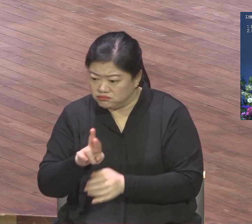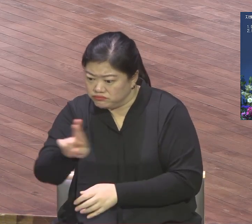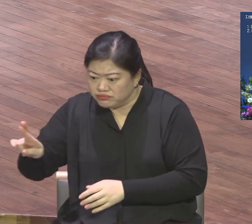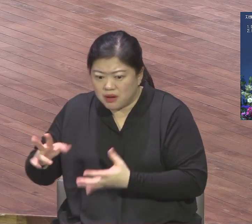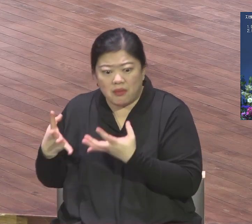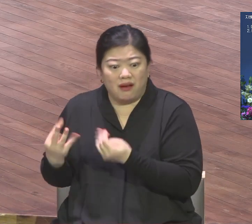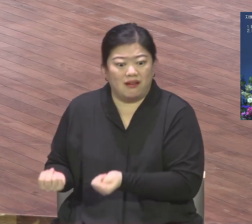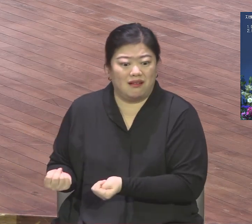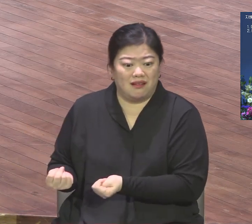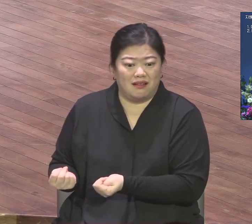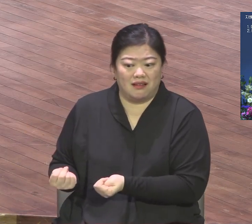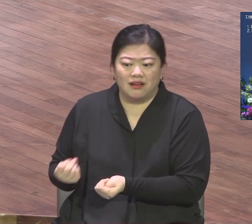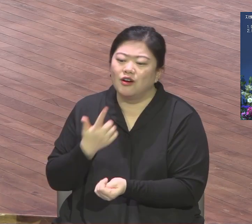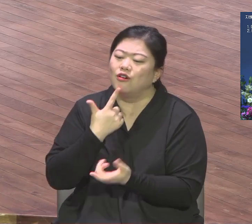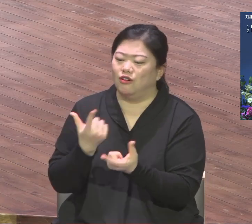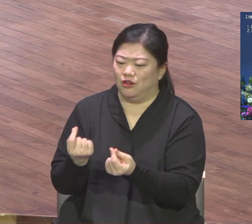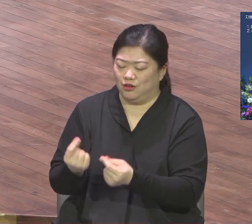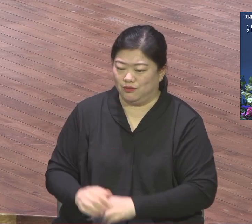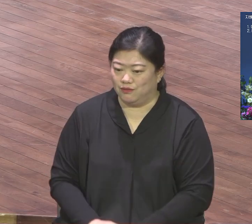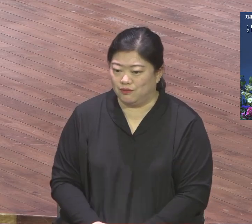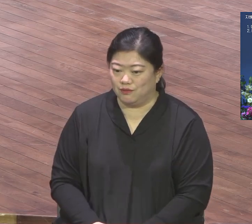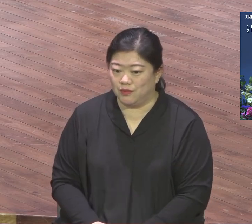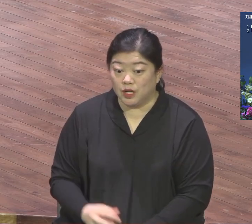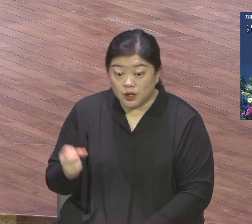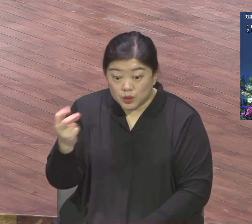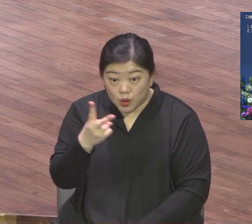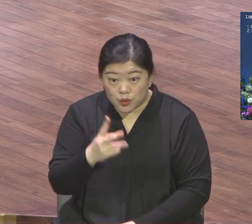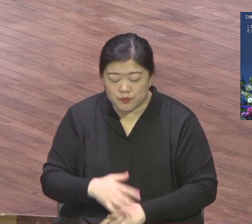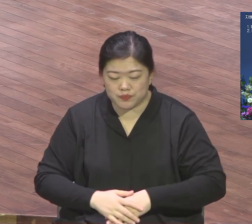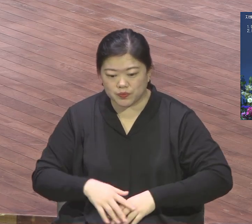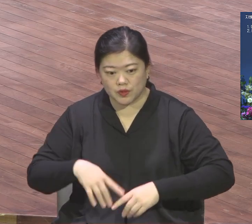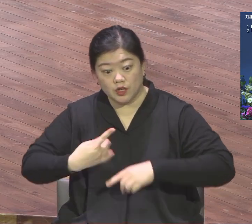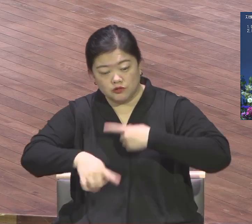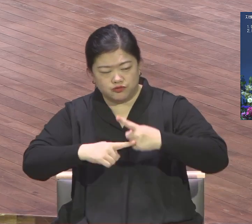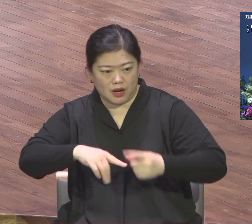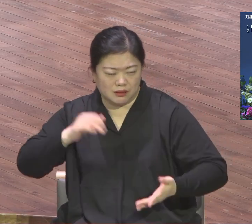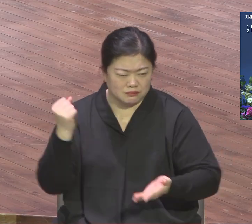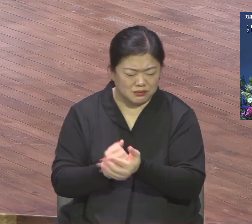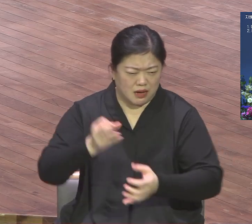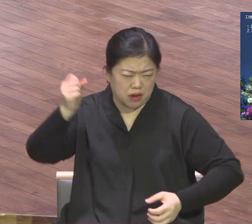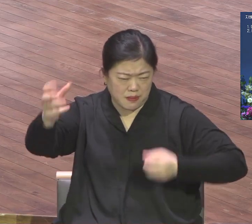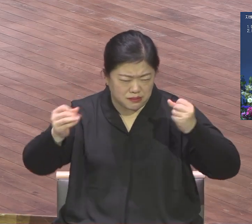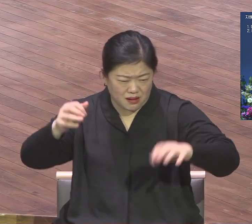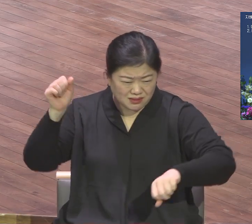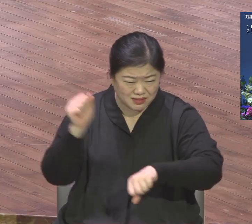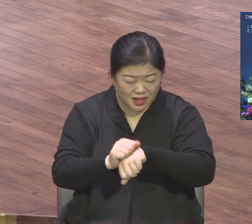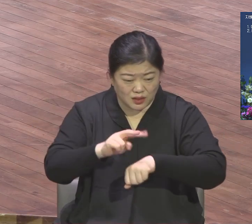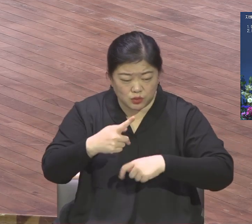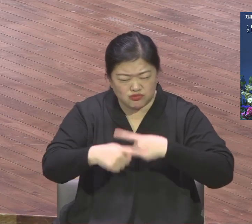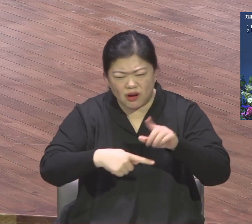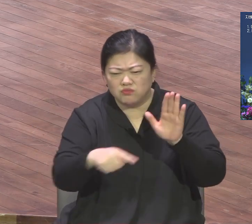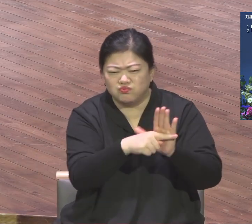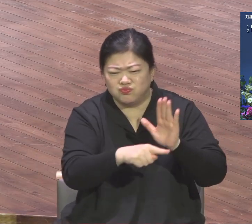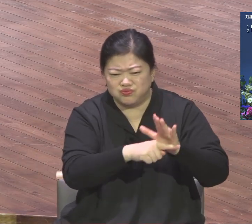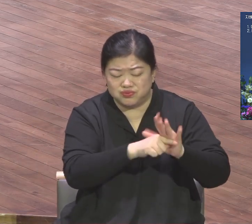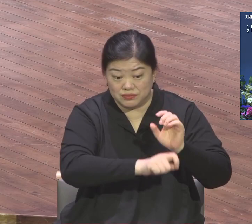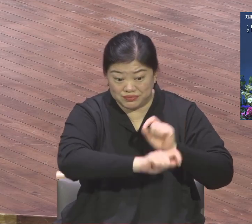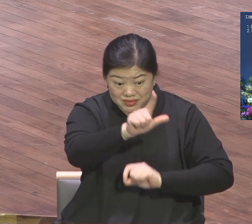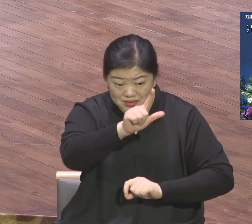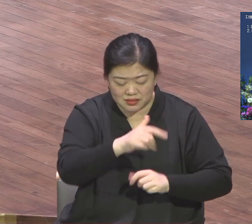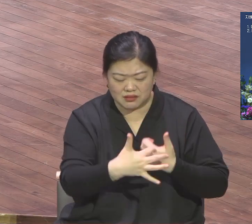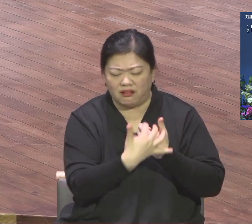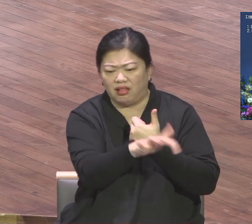살아요. 말을 잘하고 나면요 지혜로운 말을 하고 나면요 상대도 살고 나도 기분이 좋아. 나도